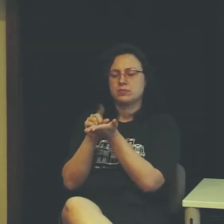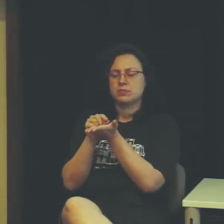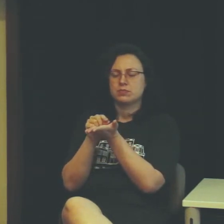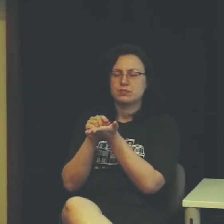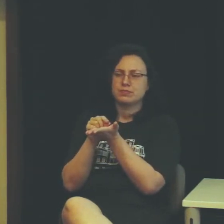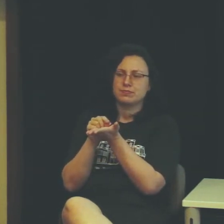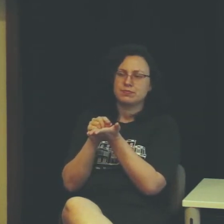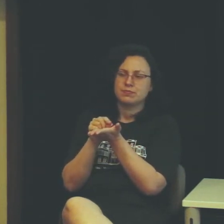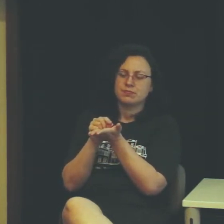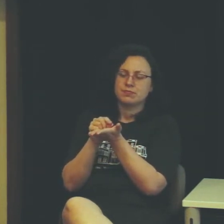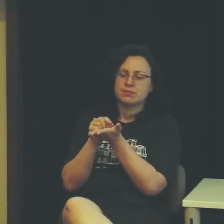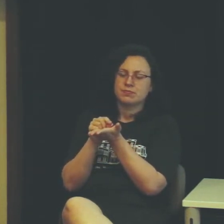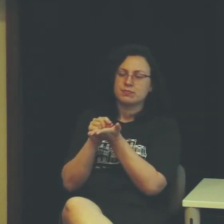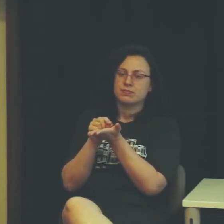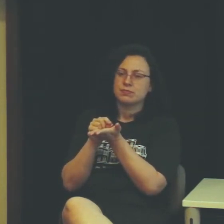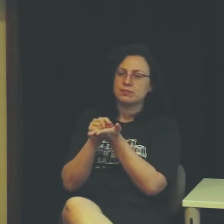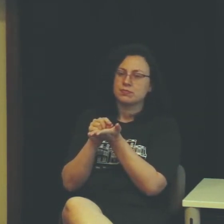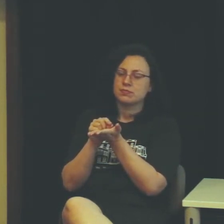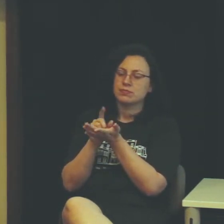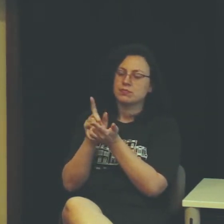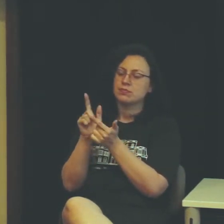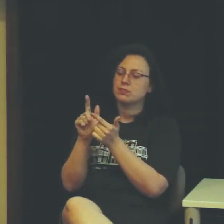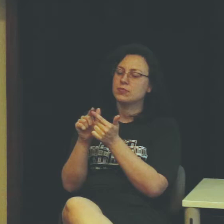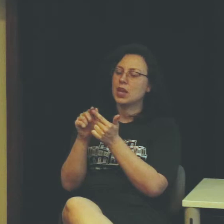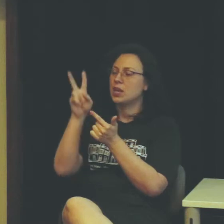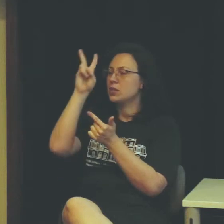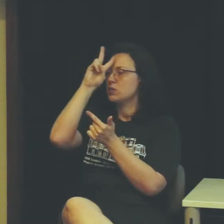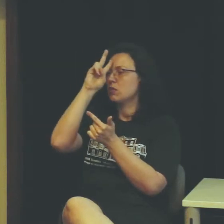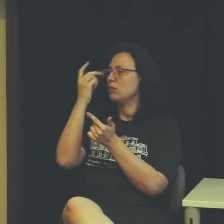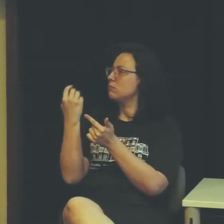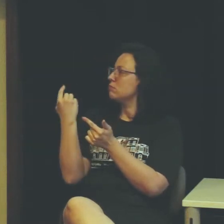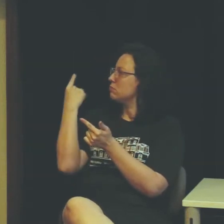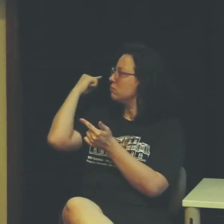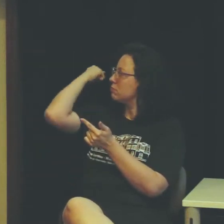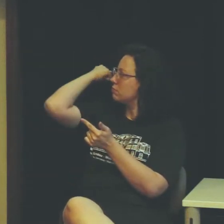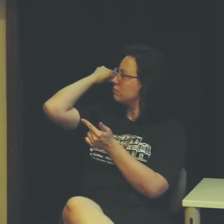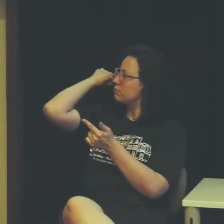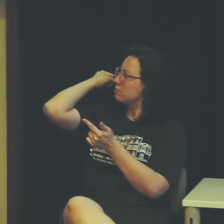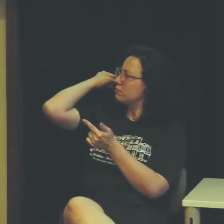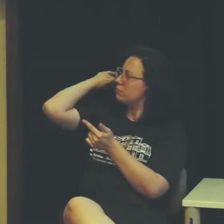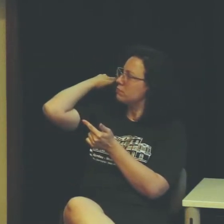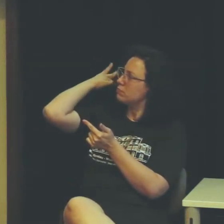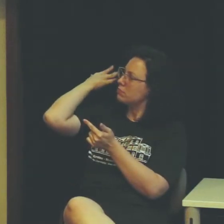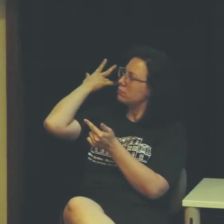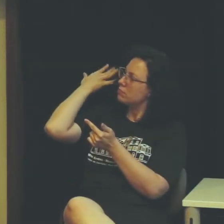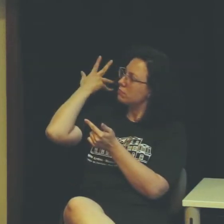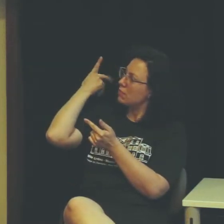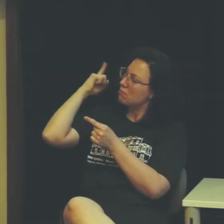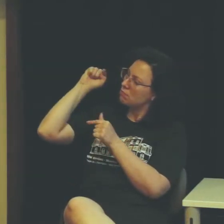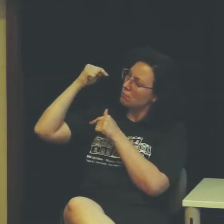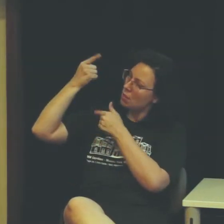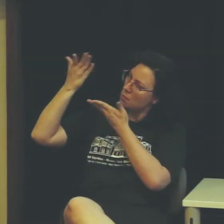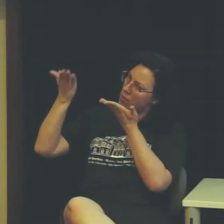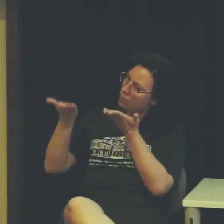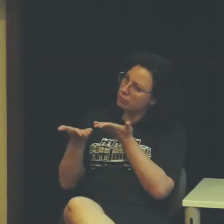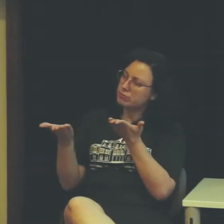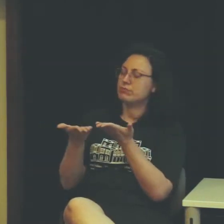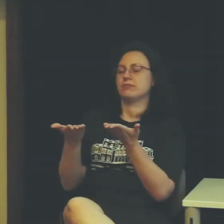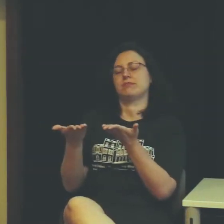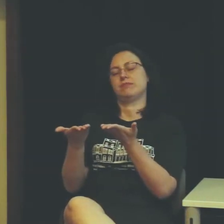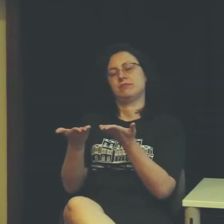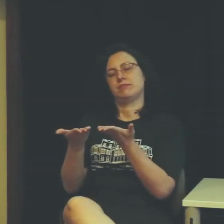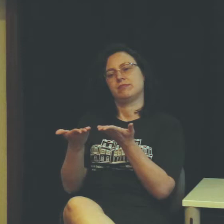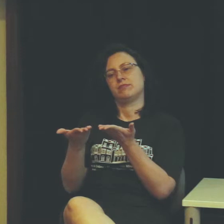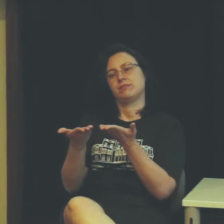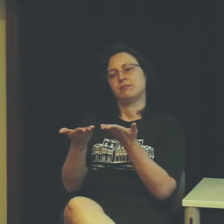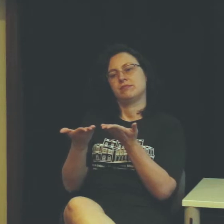científico, começar o TCC, abordando um pouquinho da história do assunto que vai falar, né, para depois falar das autoridades, né, falar